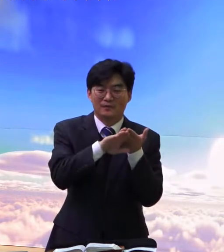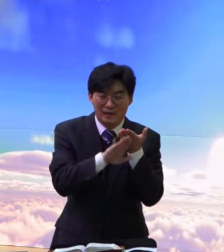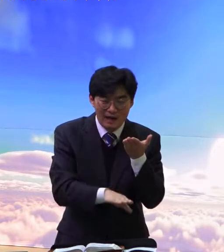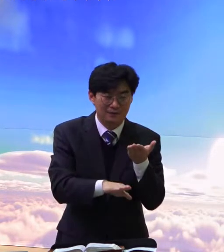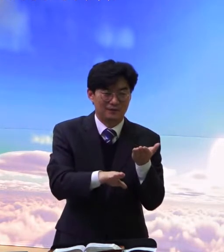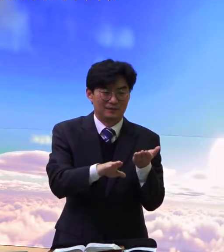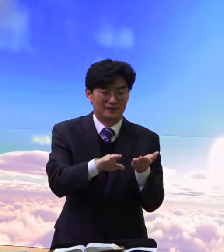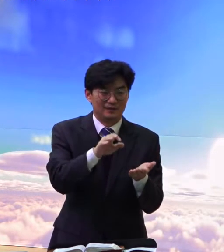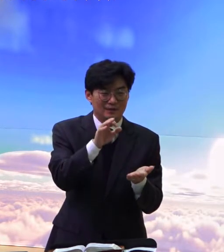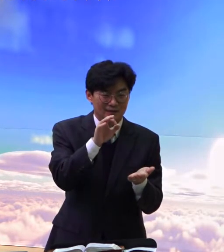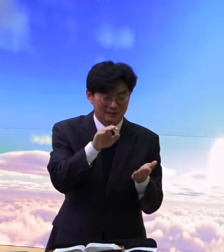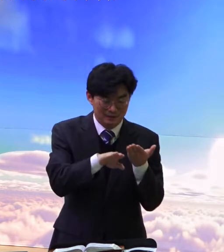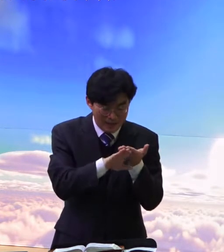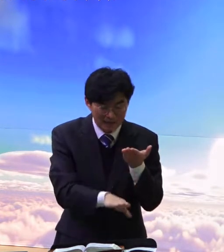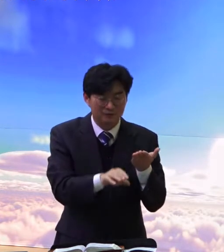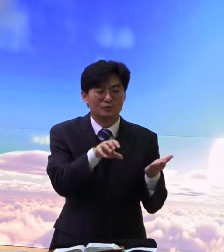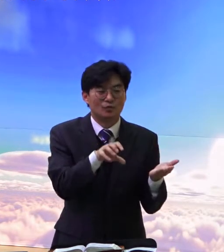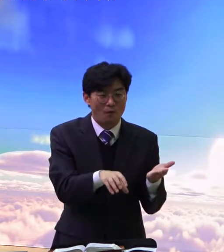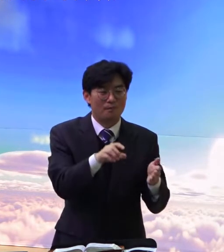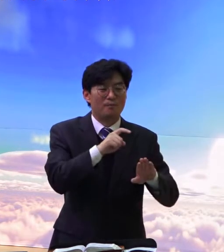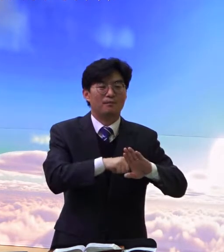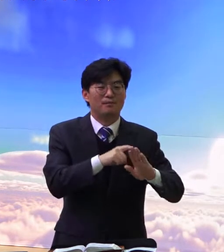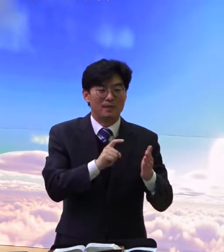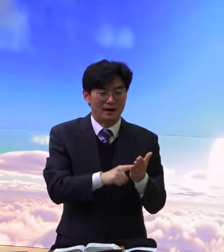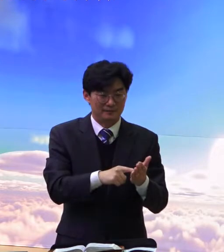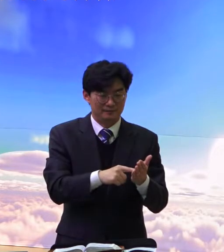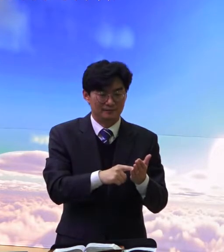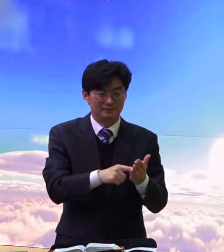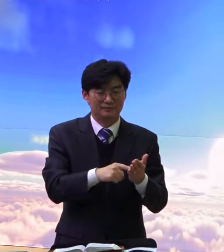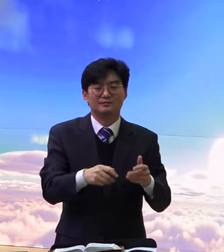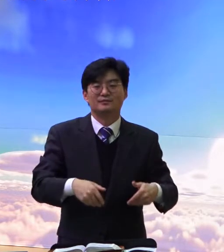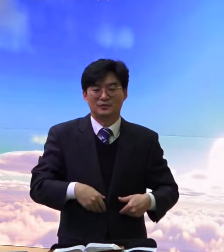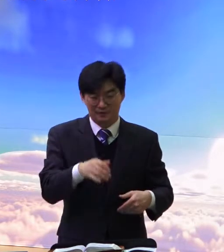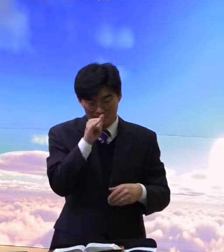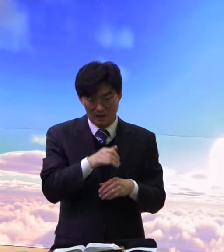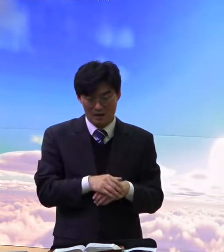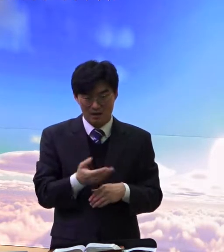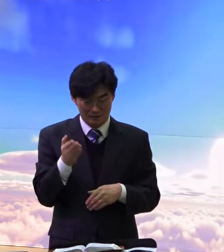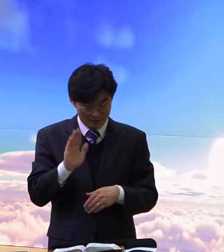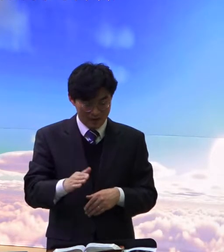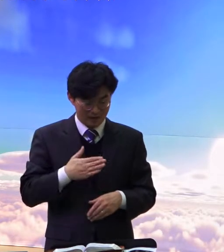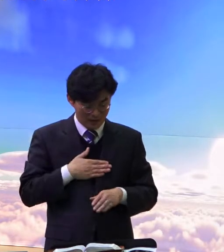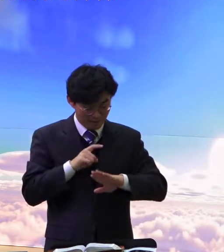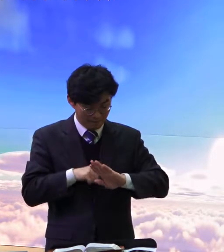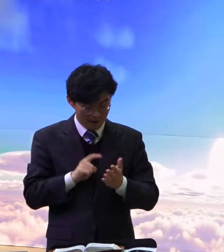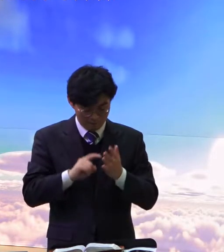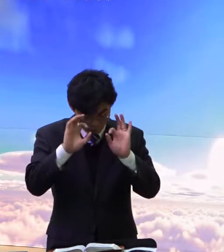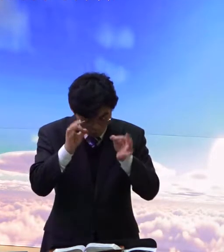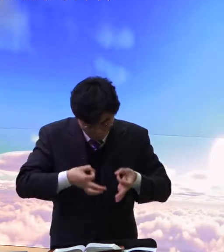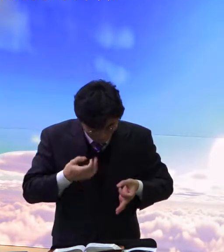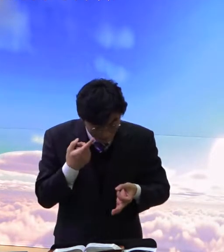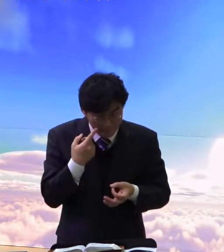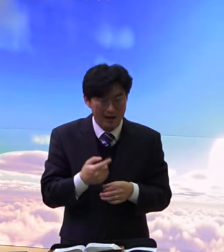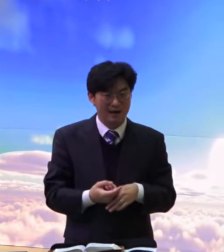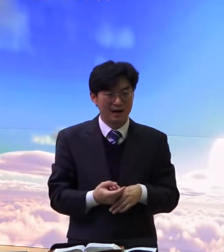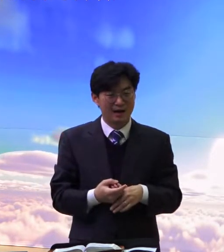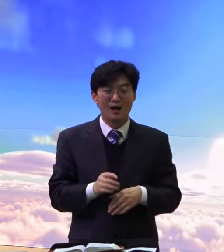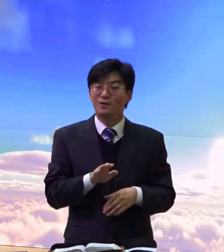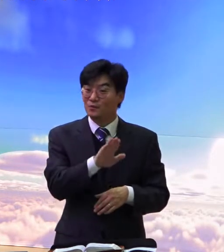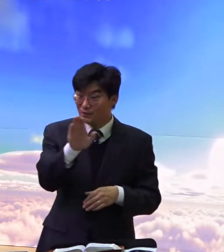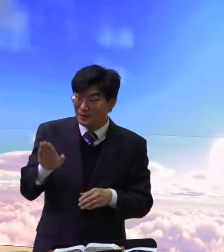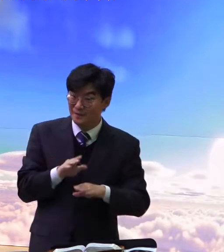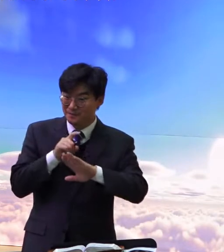그런데 지금 우리의 마음이 어떻습니까? 저의 마음을 돌아보면 됩니다. 우리들의